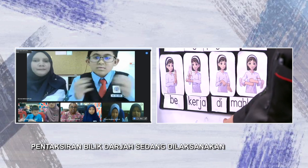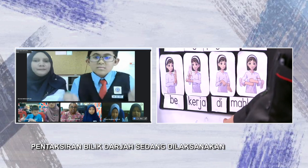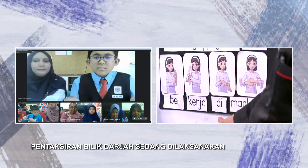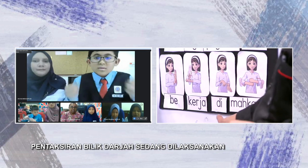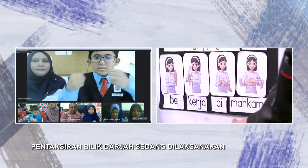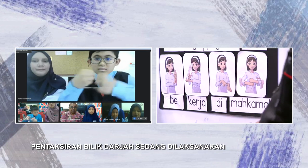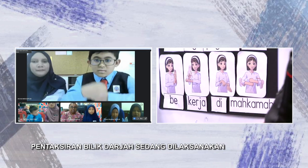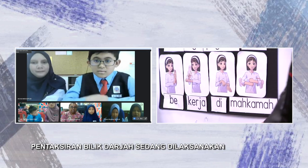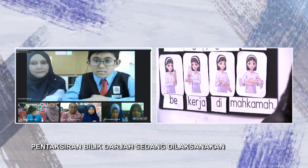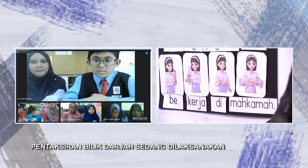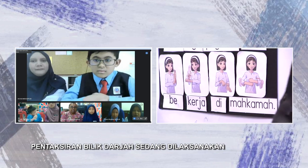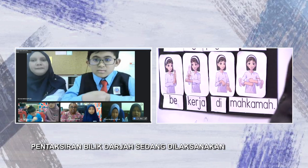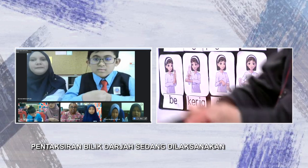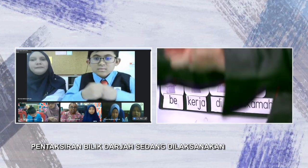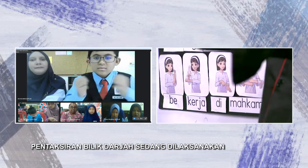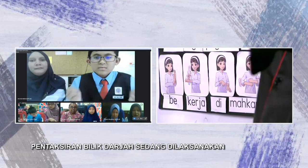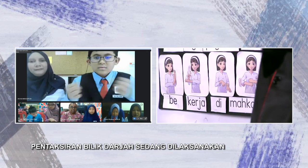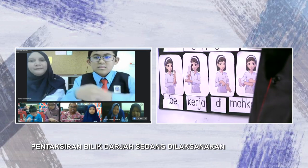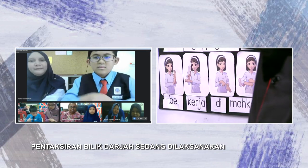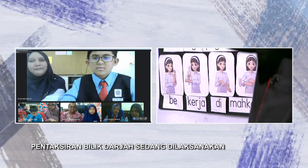Di mahkamah. Betul,